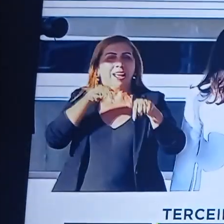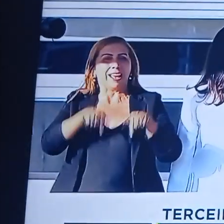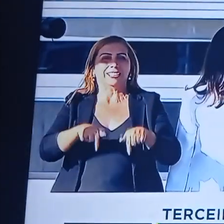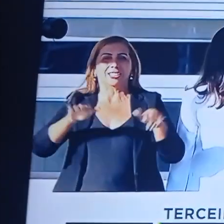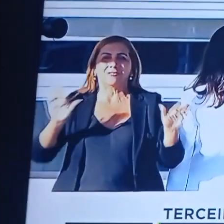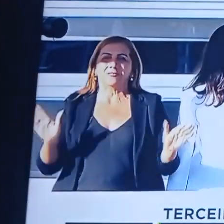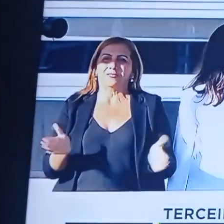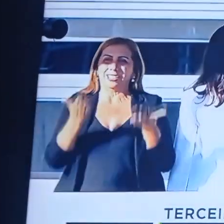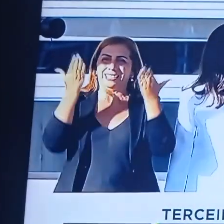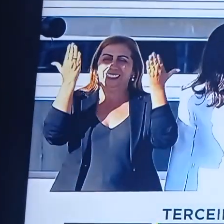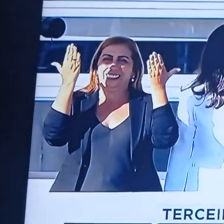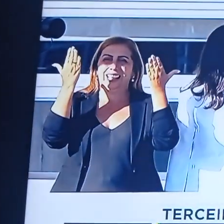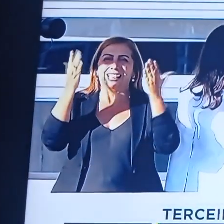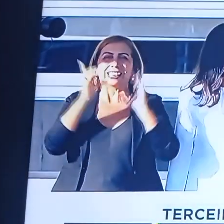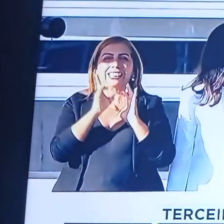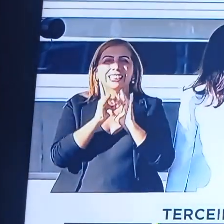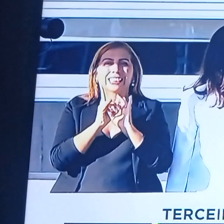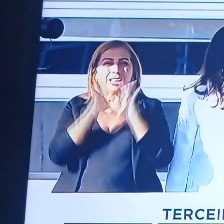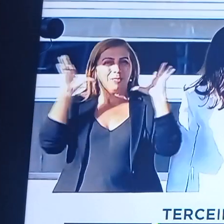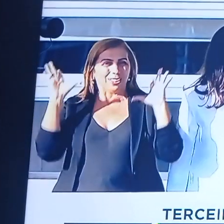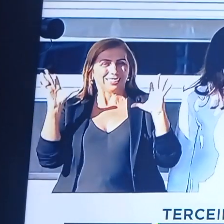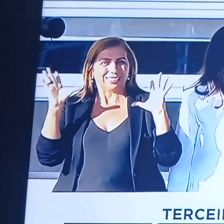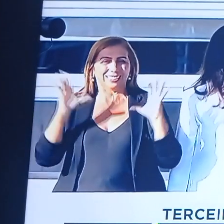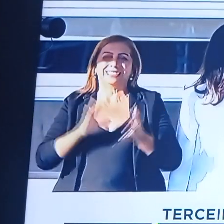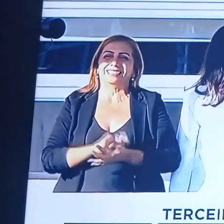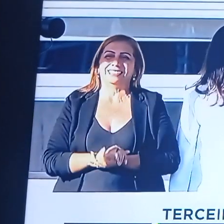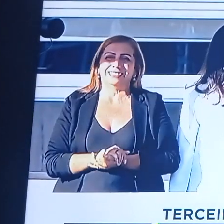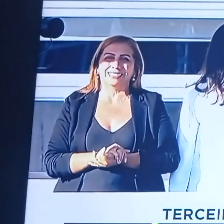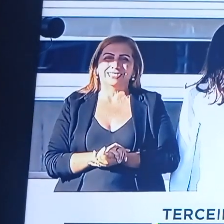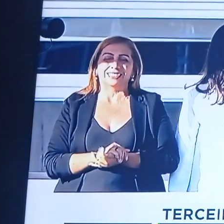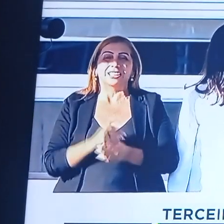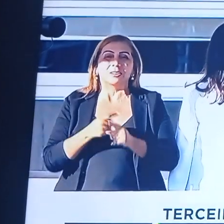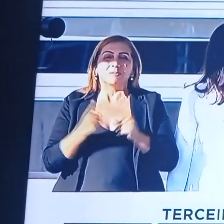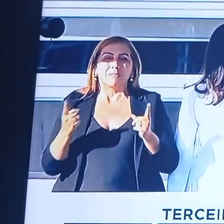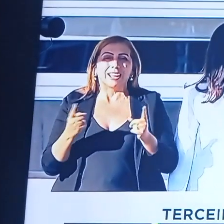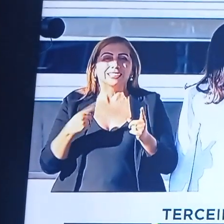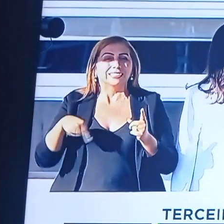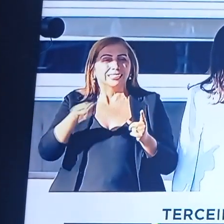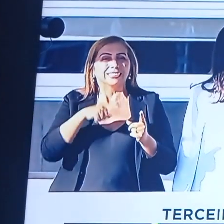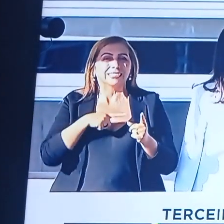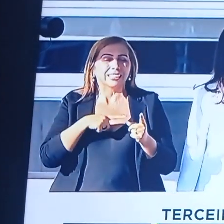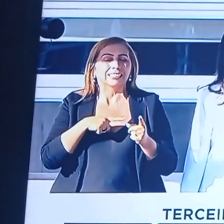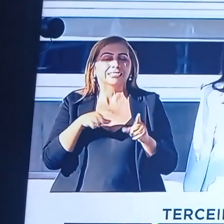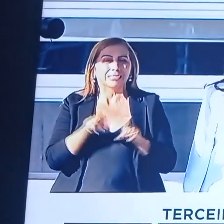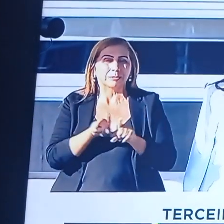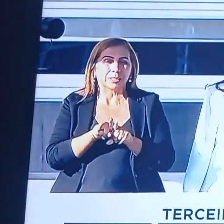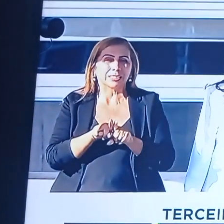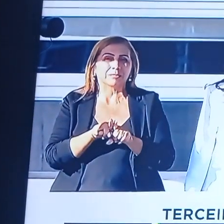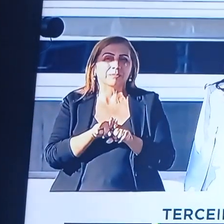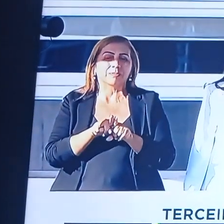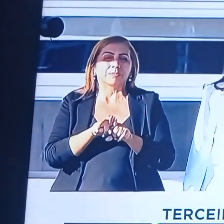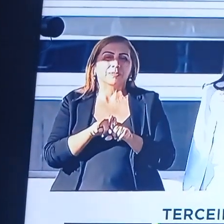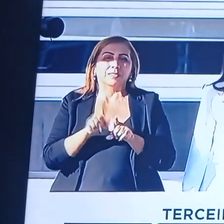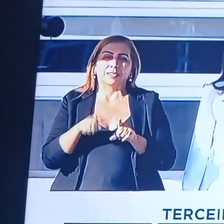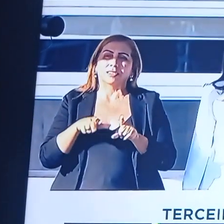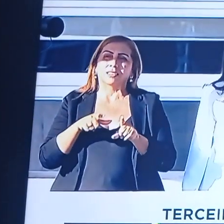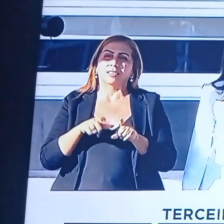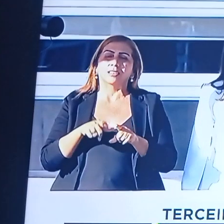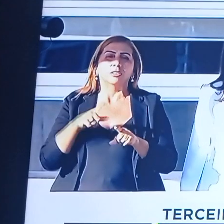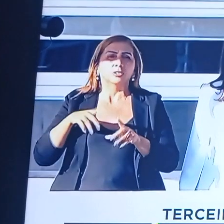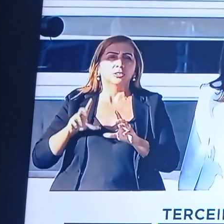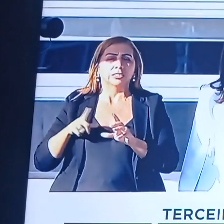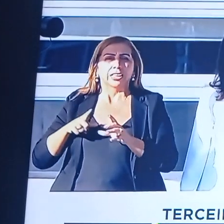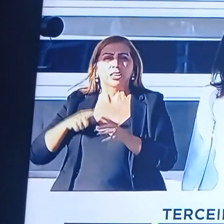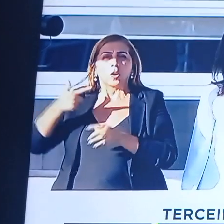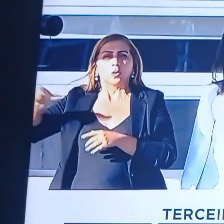esta festa da democracia. Mas quero me dirigir também aos que optaram por